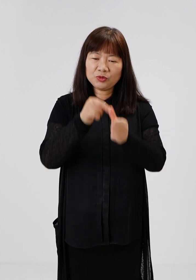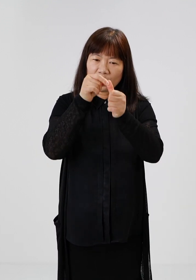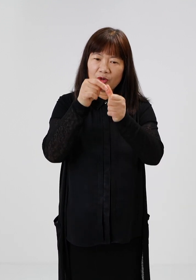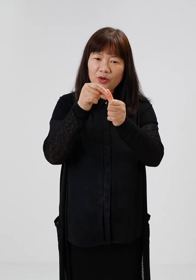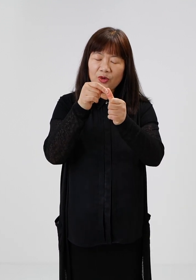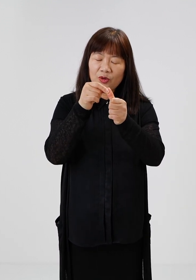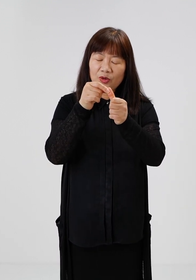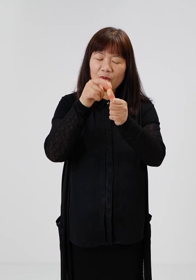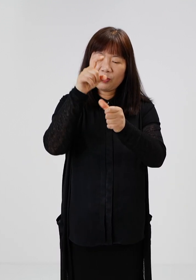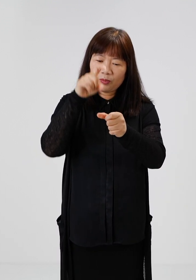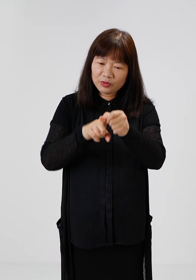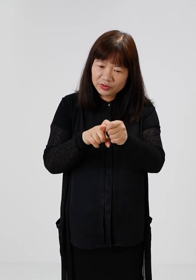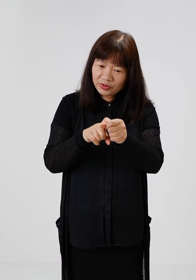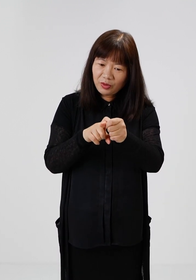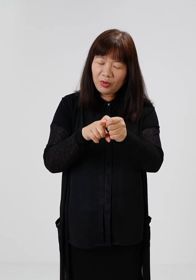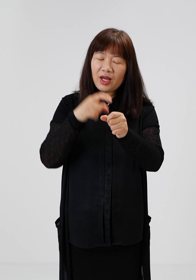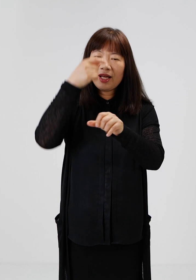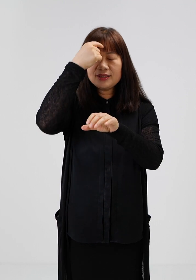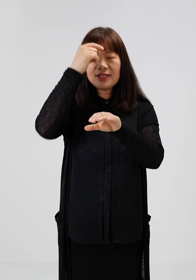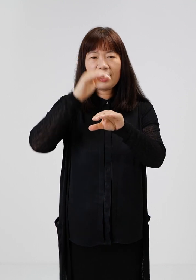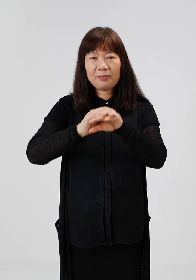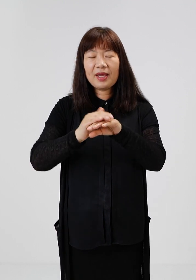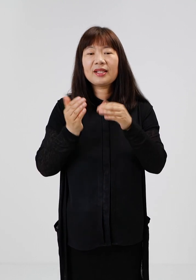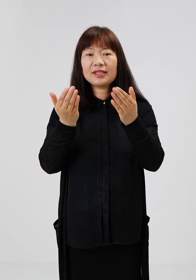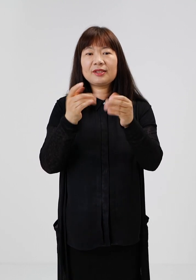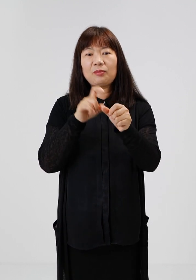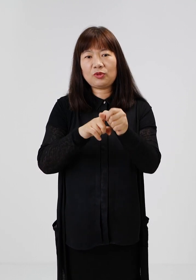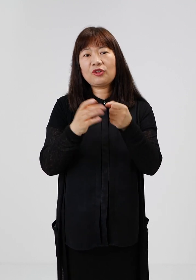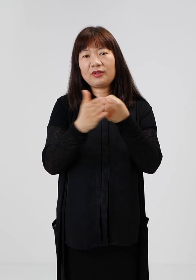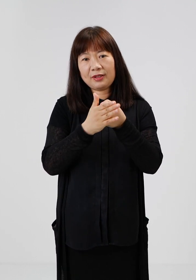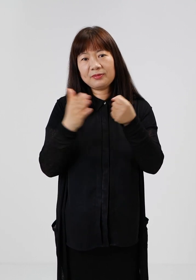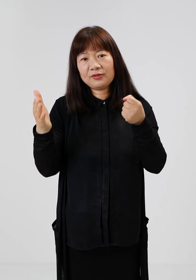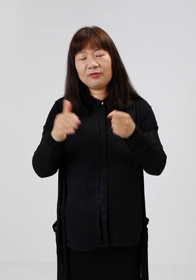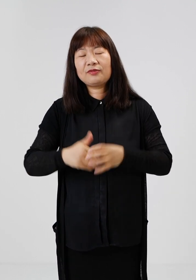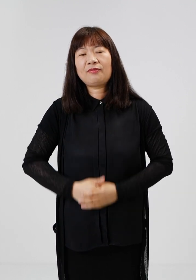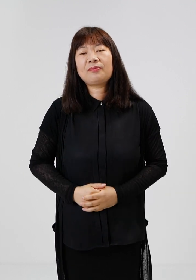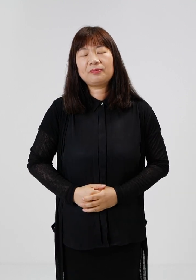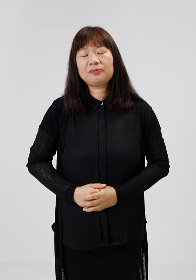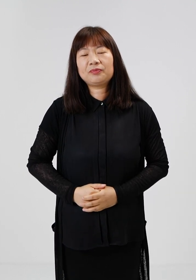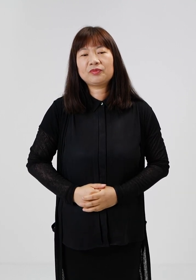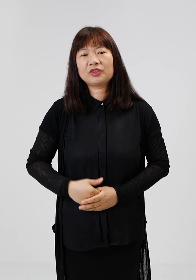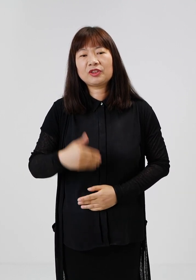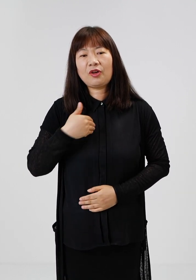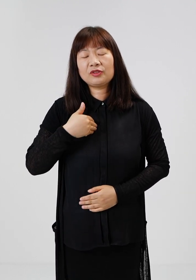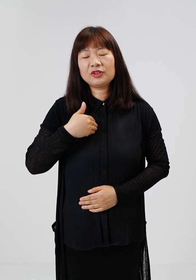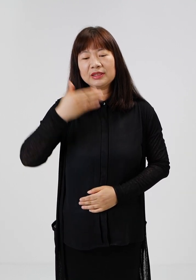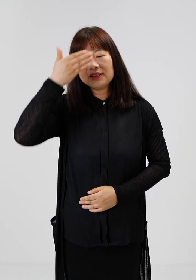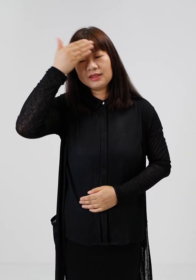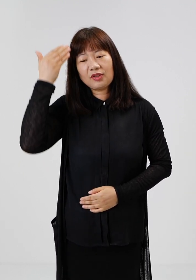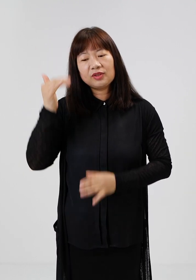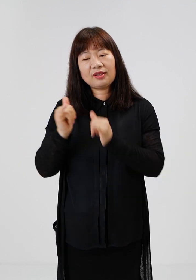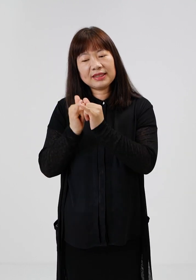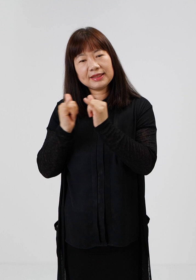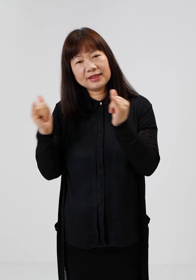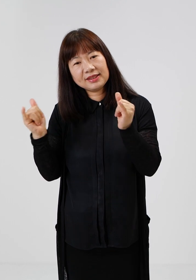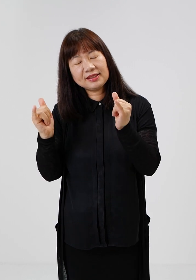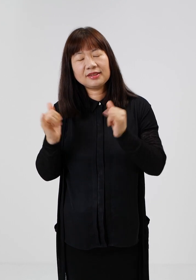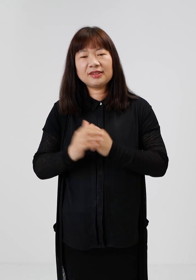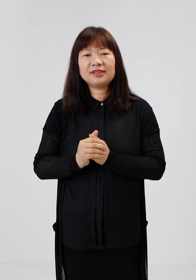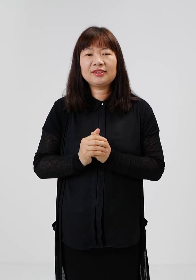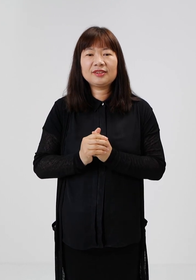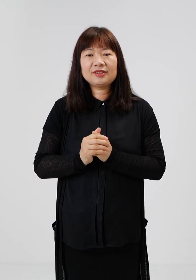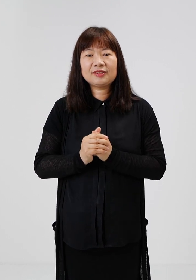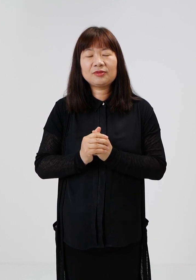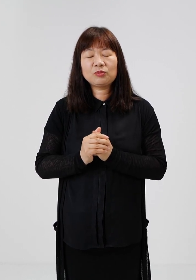구원하시는 목적이 예배케 하기 위해서입니다. 그래서 저는 우리 청년들이 화려한